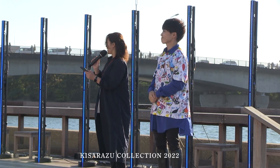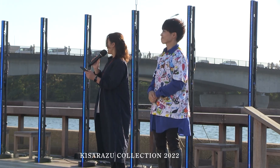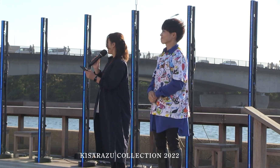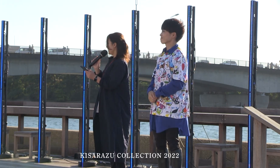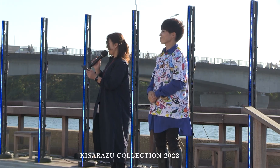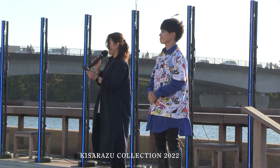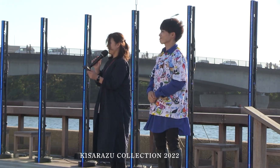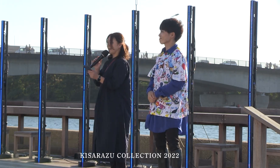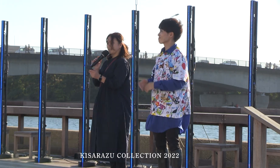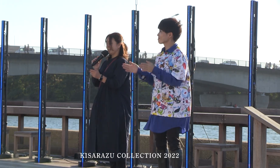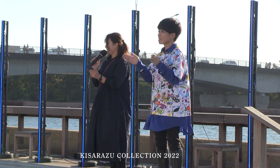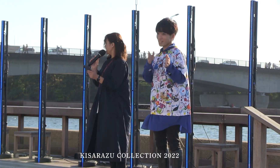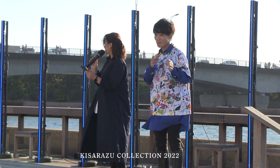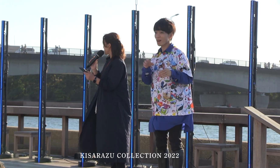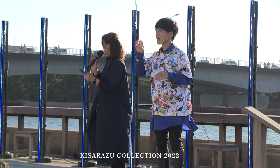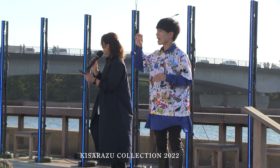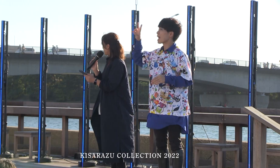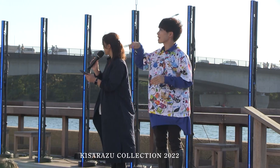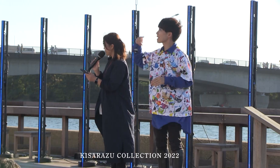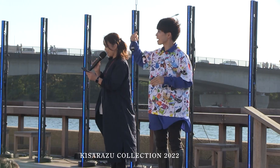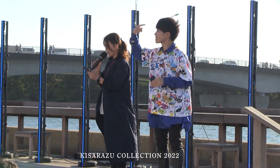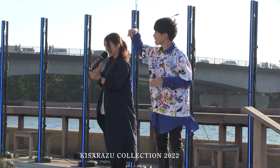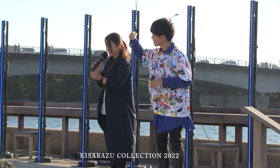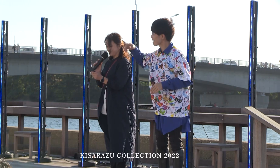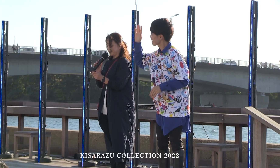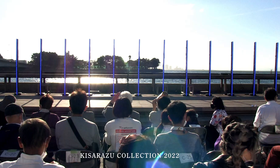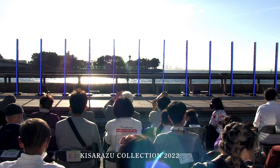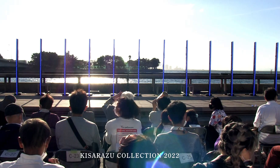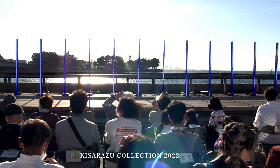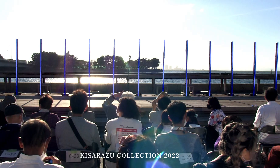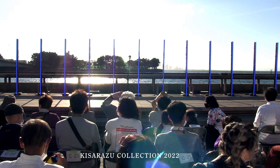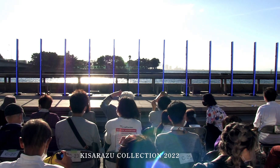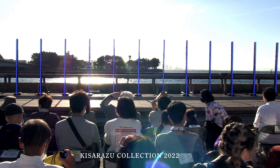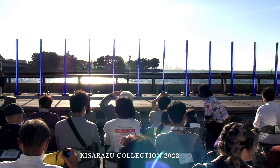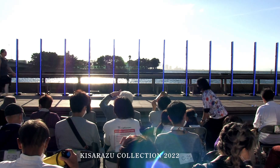。ではエリカ先生よろしくお願いします。